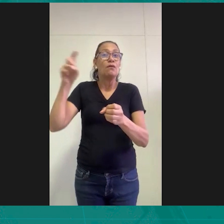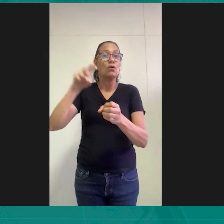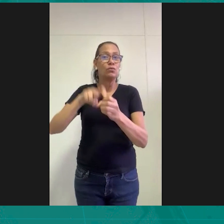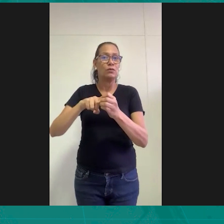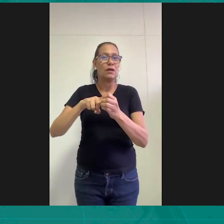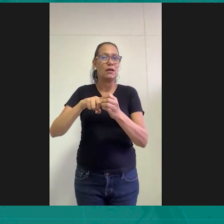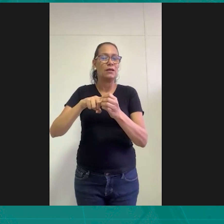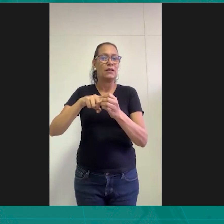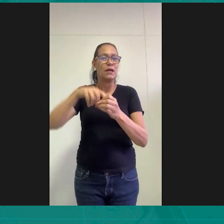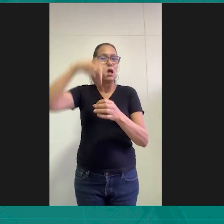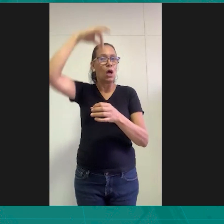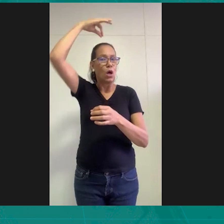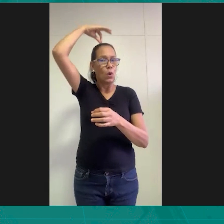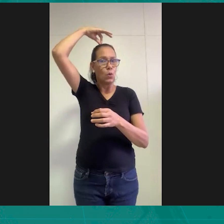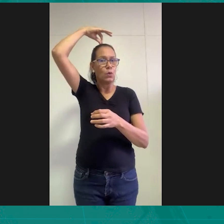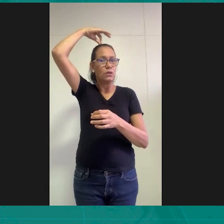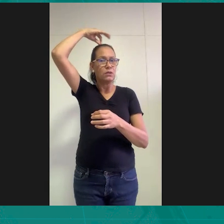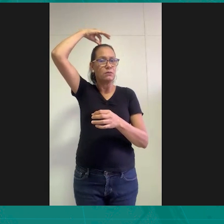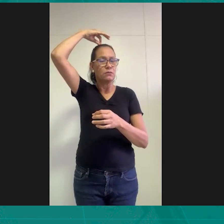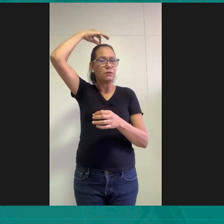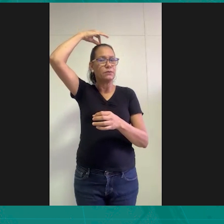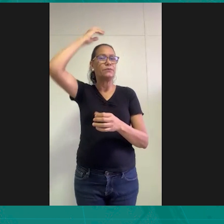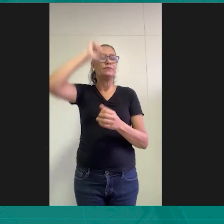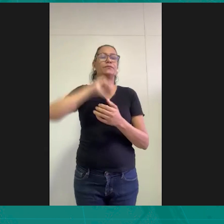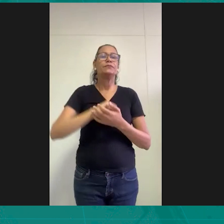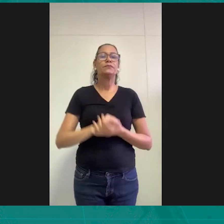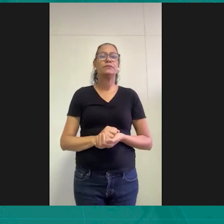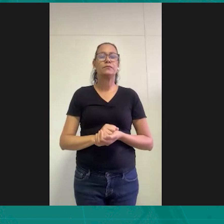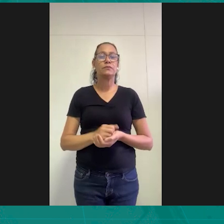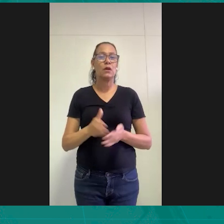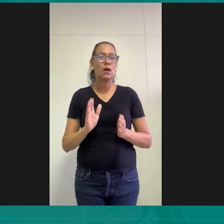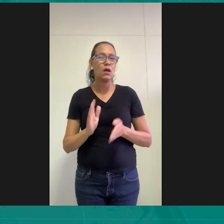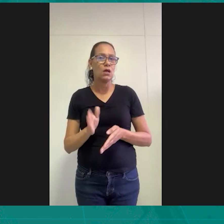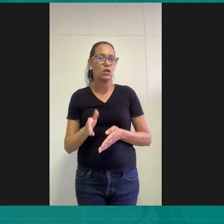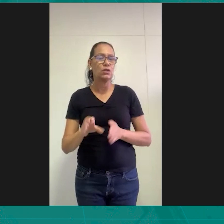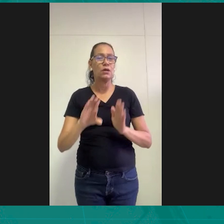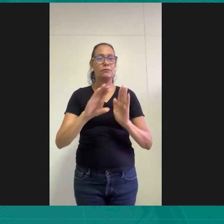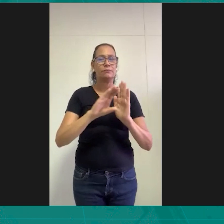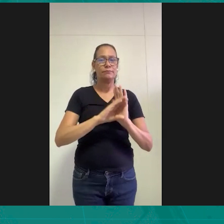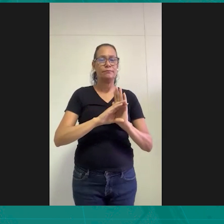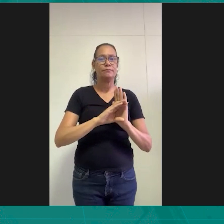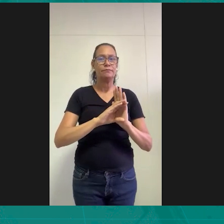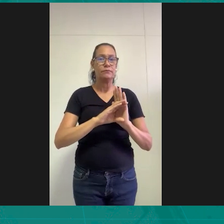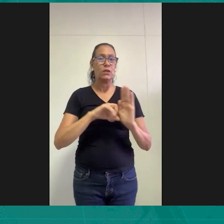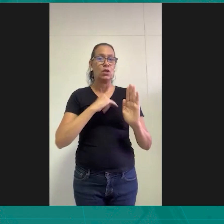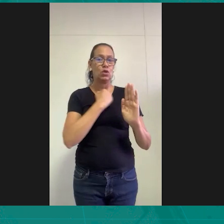vocês em João capítulo 7, versículo 37, vocês se lembram?